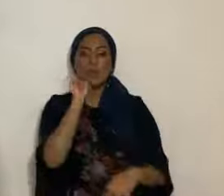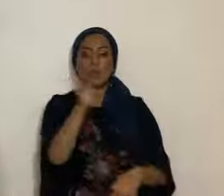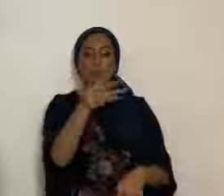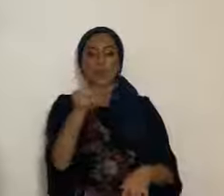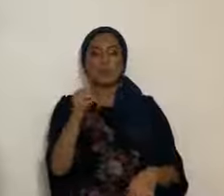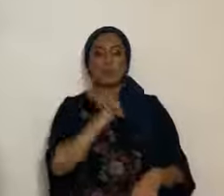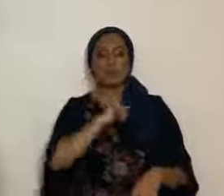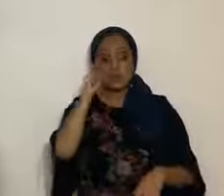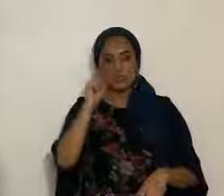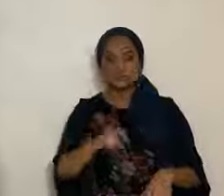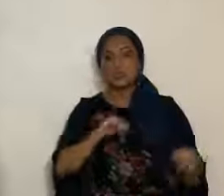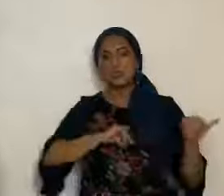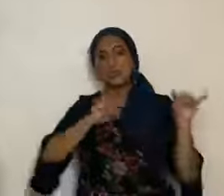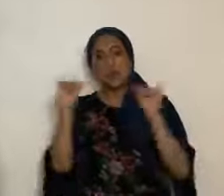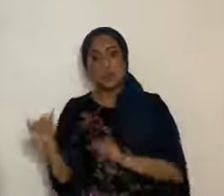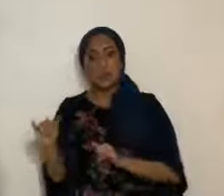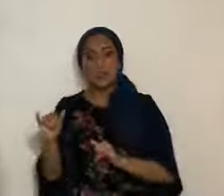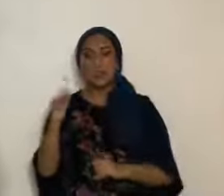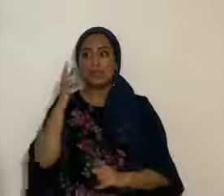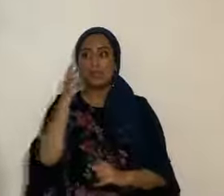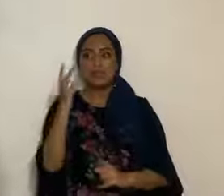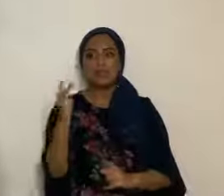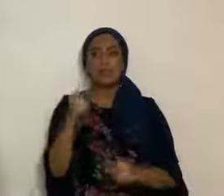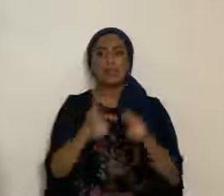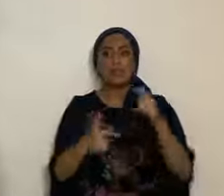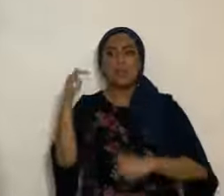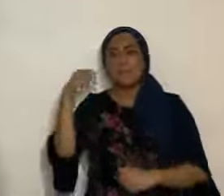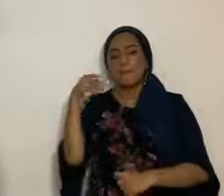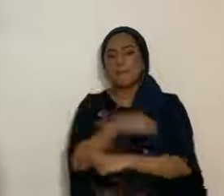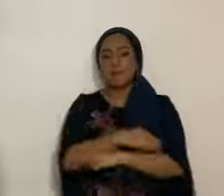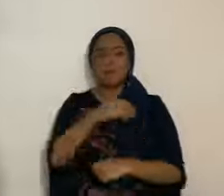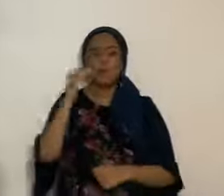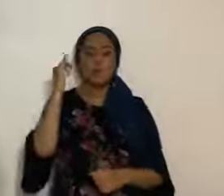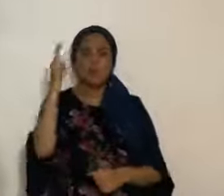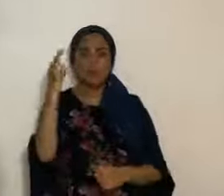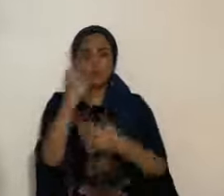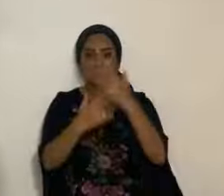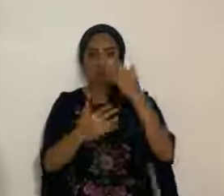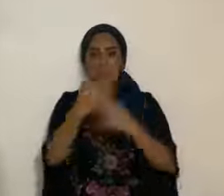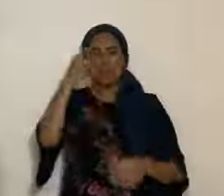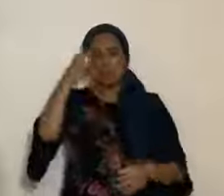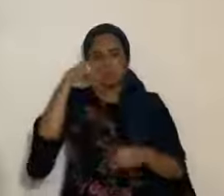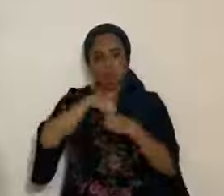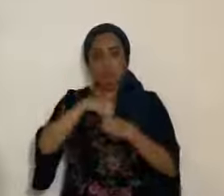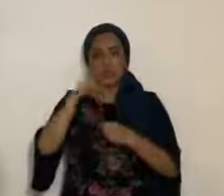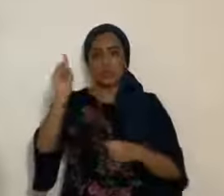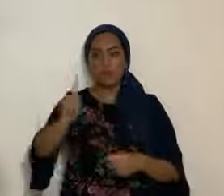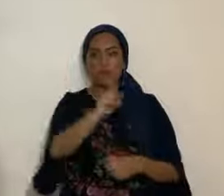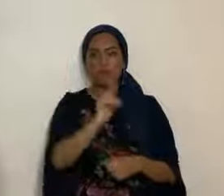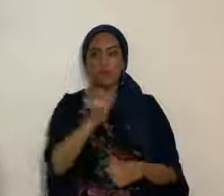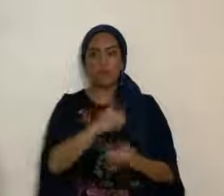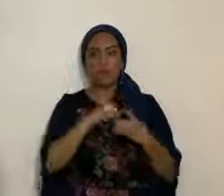de ser capaces de ver la mano poderosa del Eterno en cada una de las situaciones de nuestras vidas.